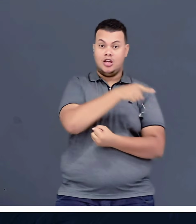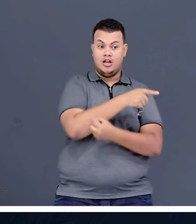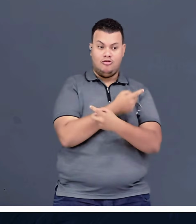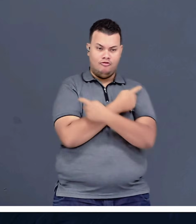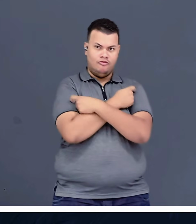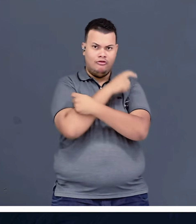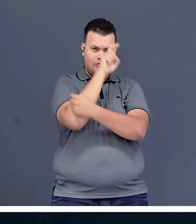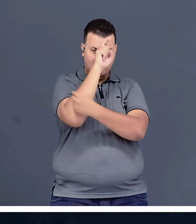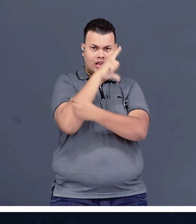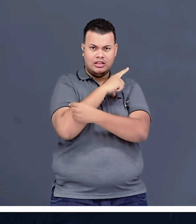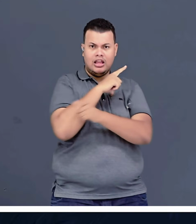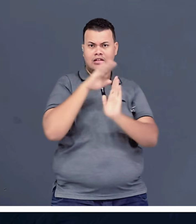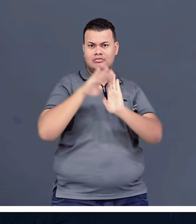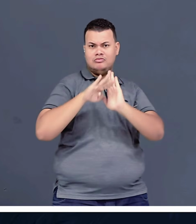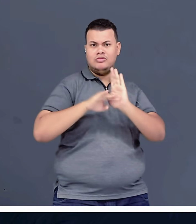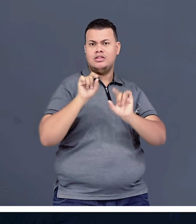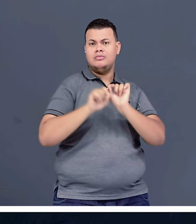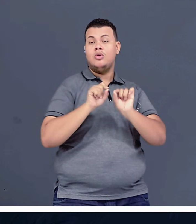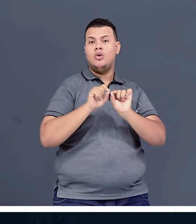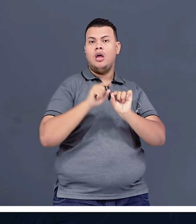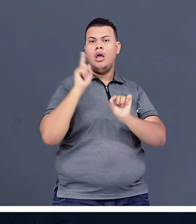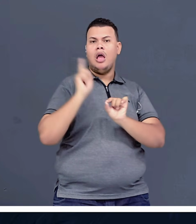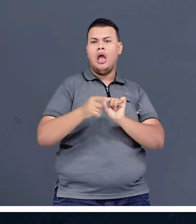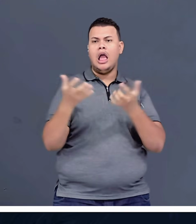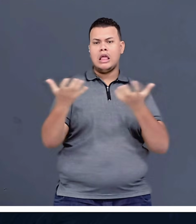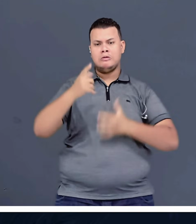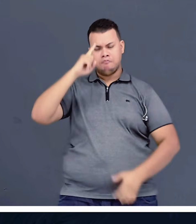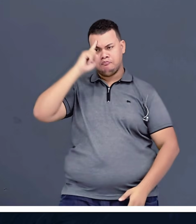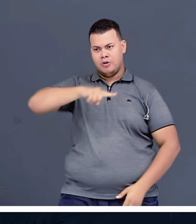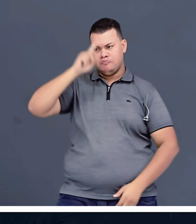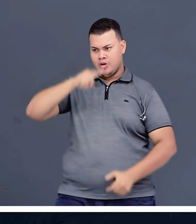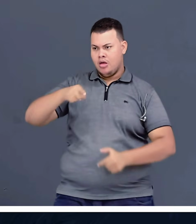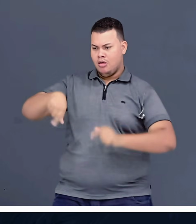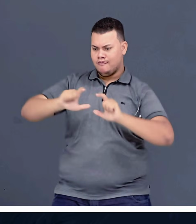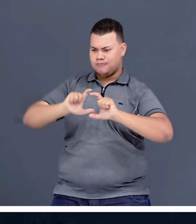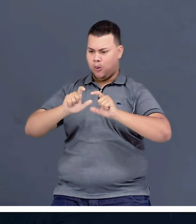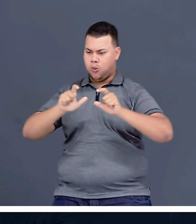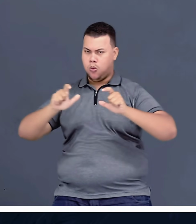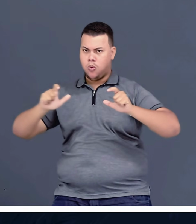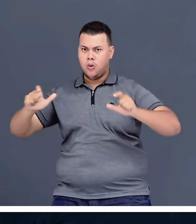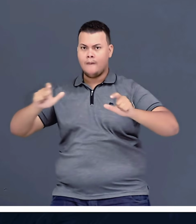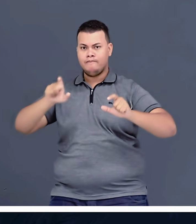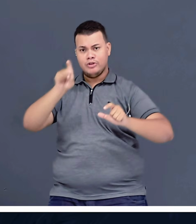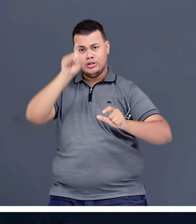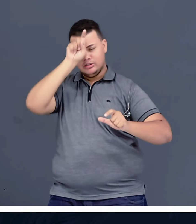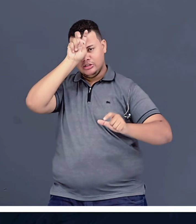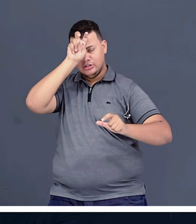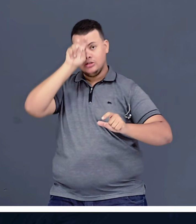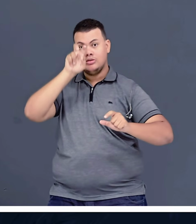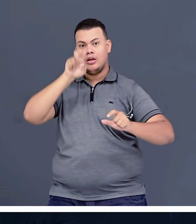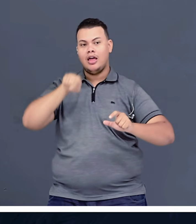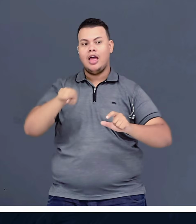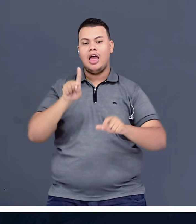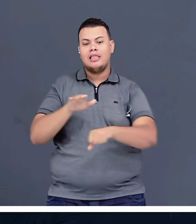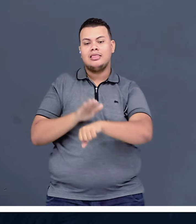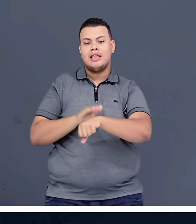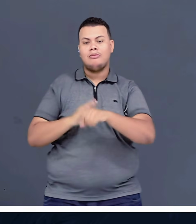uma agenda, e qual era a sua agenda? Progresso para o Egito. Foi o tempo que o Egito mais